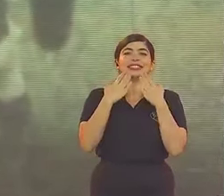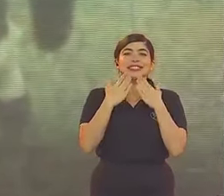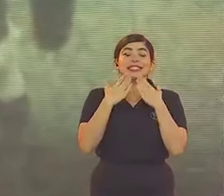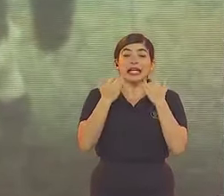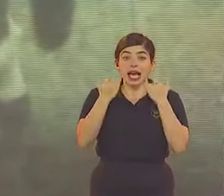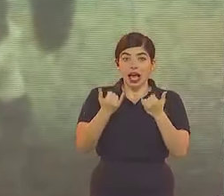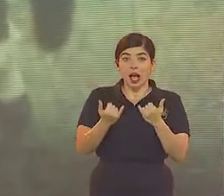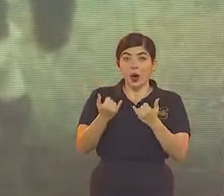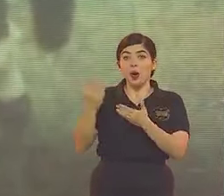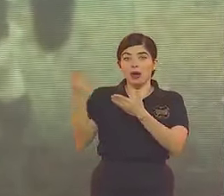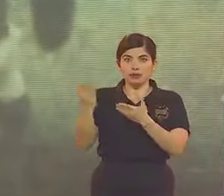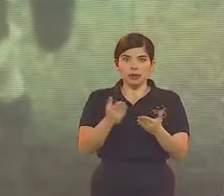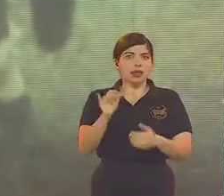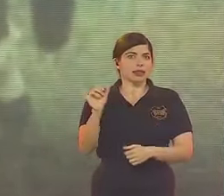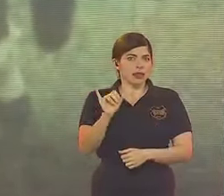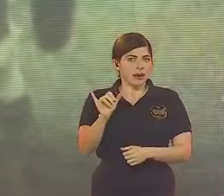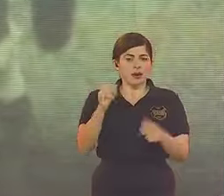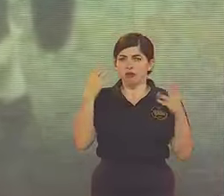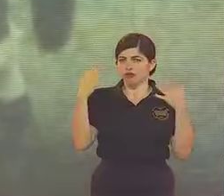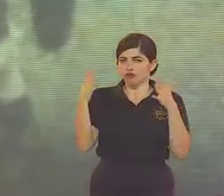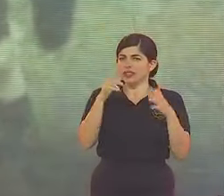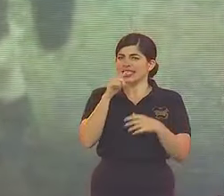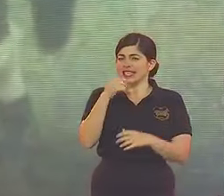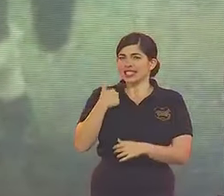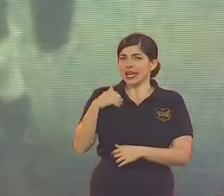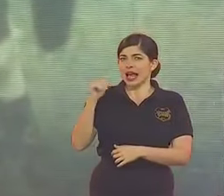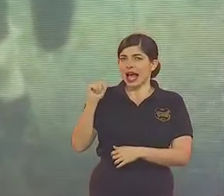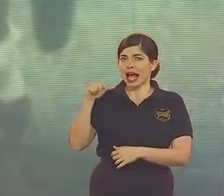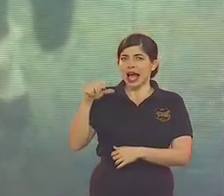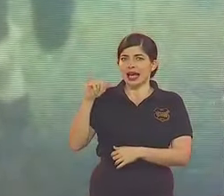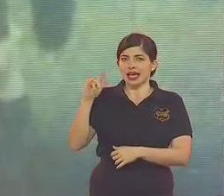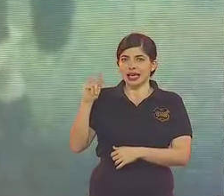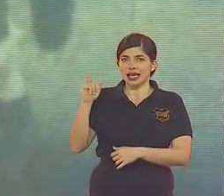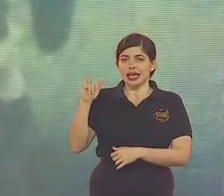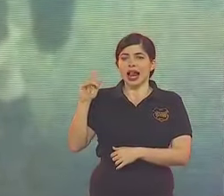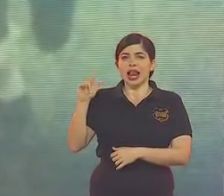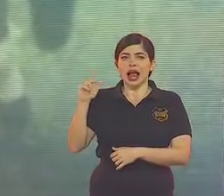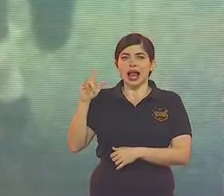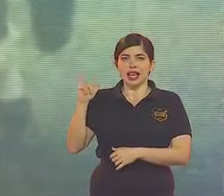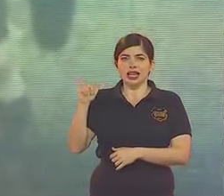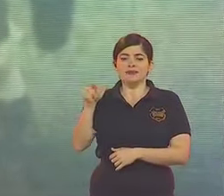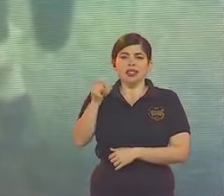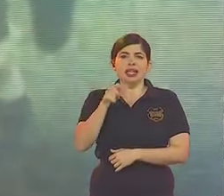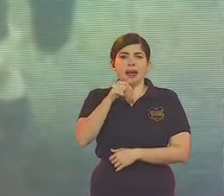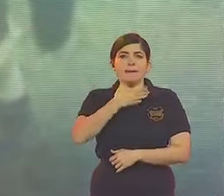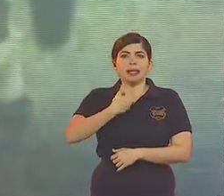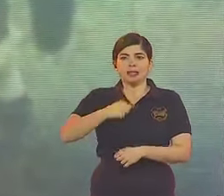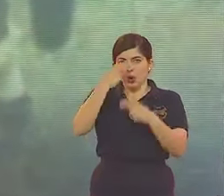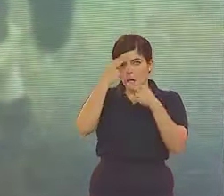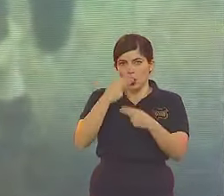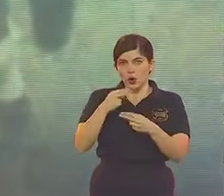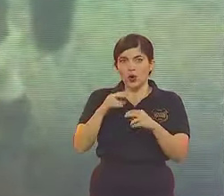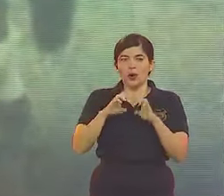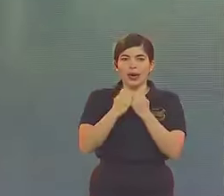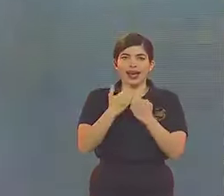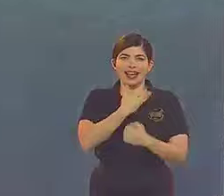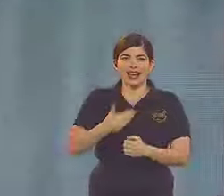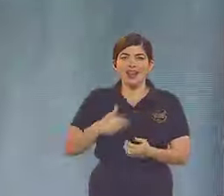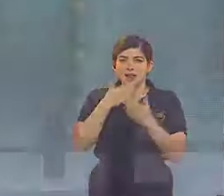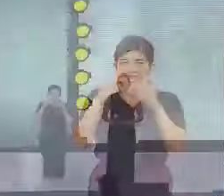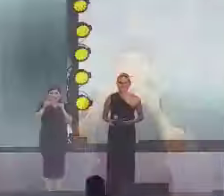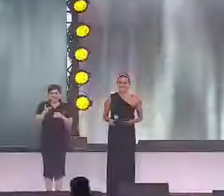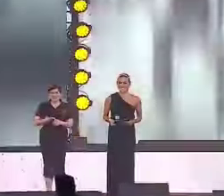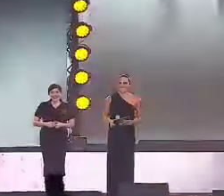vamos a recibir también con un fuerte aplauso al señor Aquil Ali, presidente honorífico del Club Sport Herediano. Buenas noches, don Aquil.